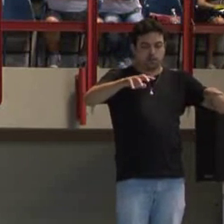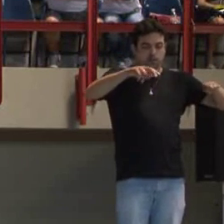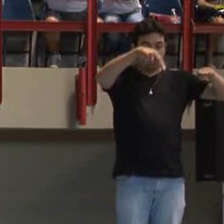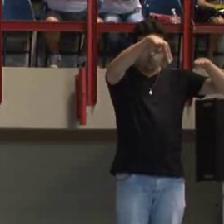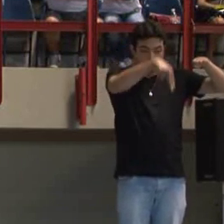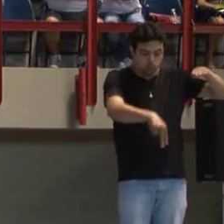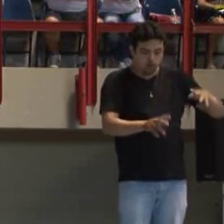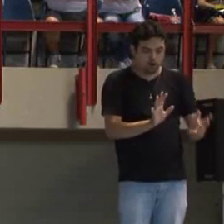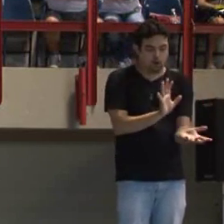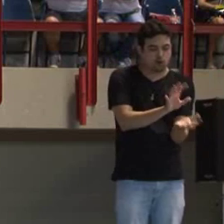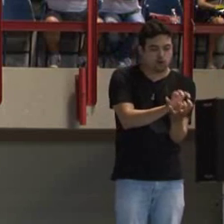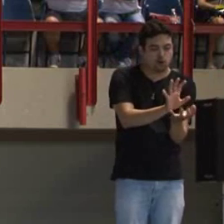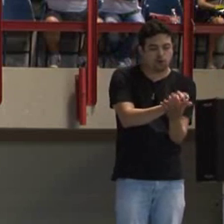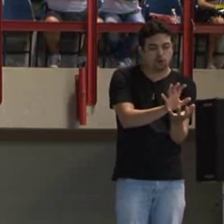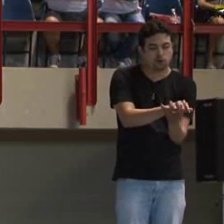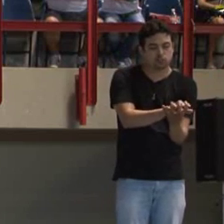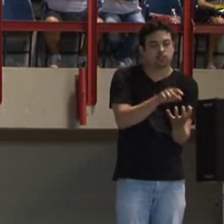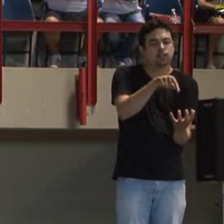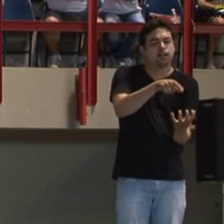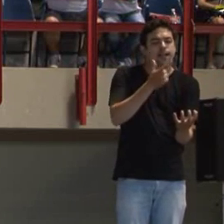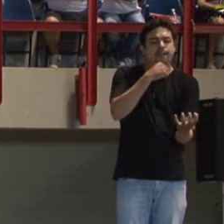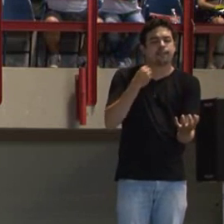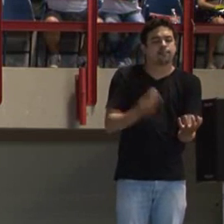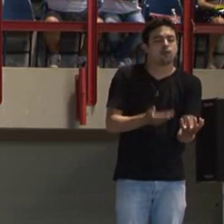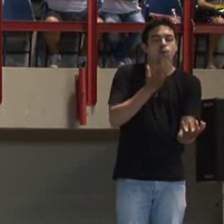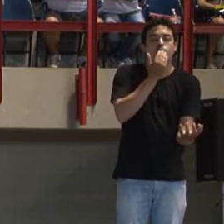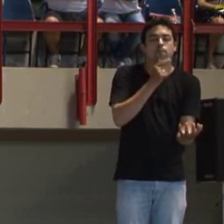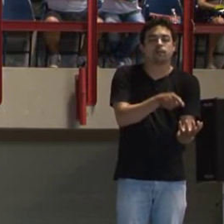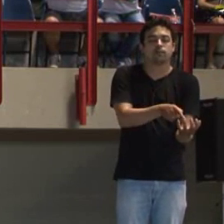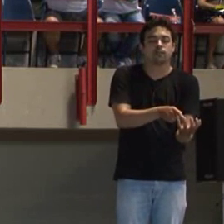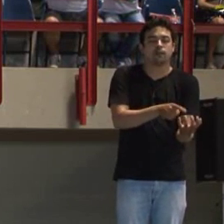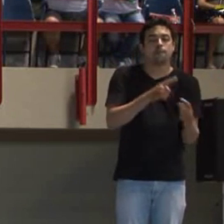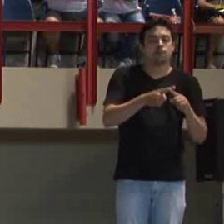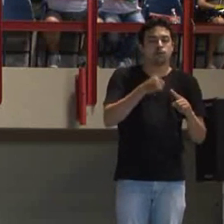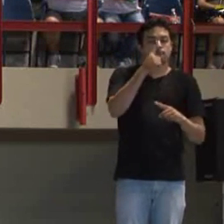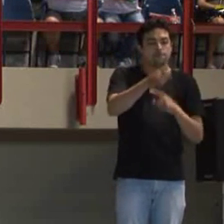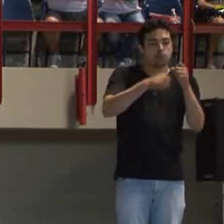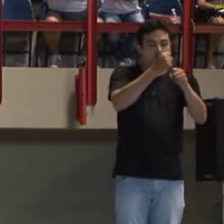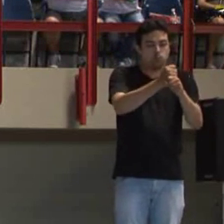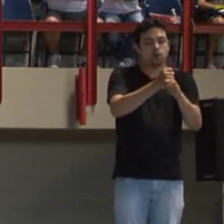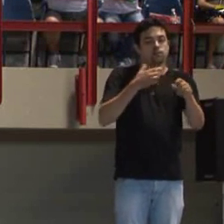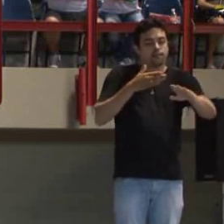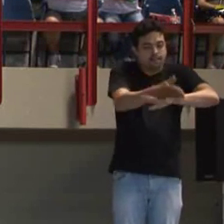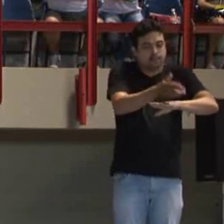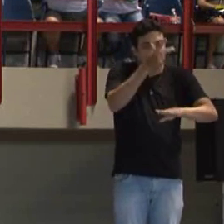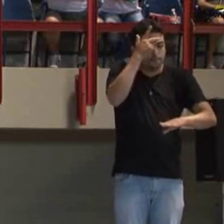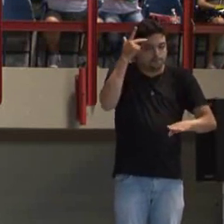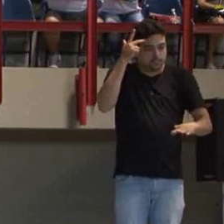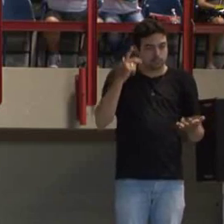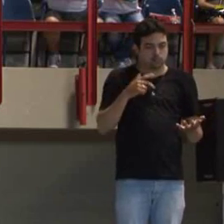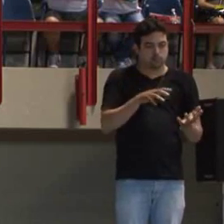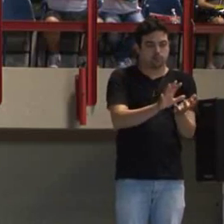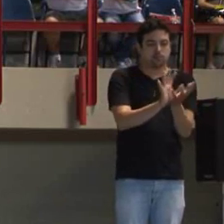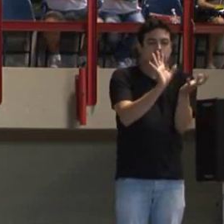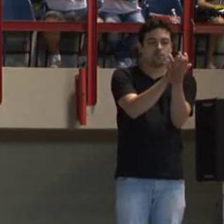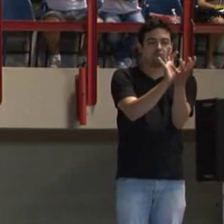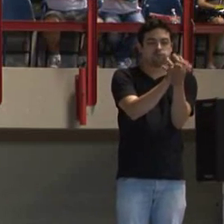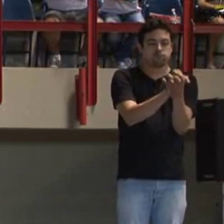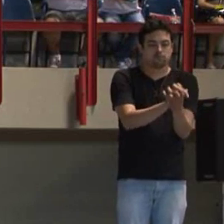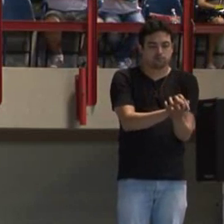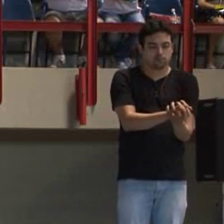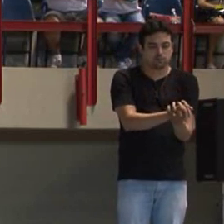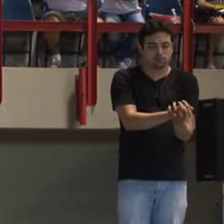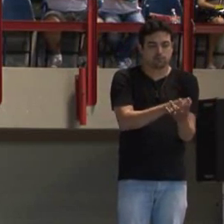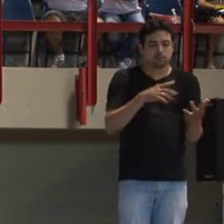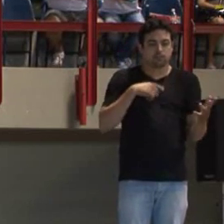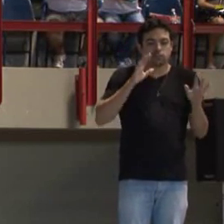Esse crocodilo é alimentado pelo quê? Porque a cada 1000 anos entra alguém ali. Aí o crocodilo, quando come, aí os outros, aí moçada,